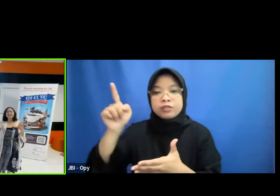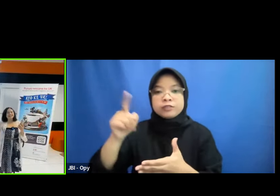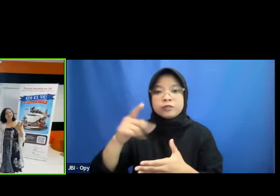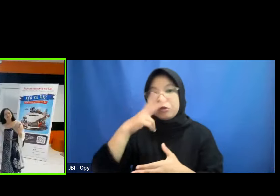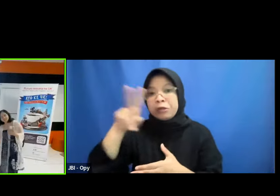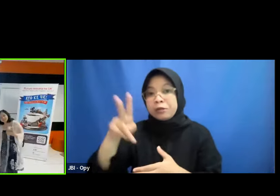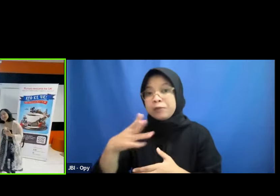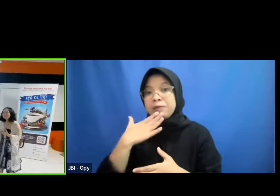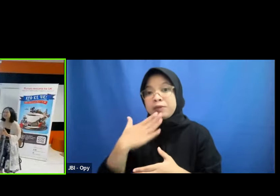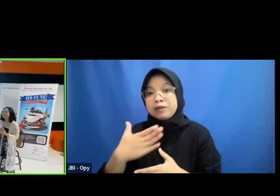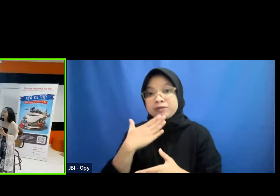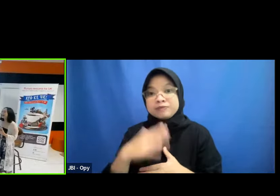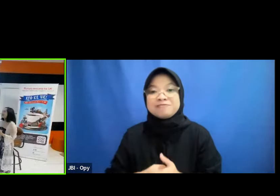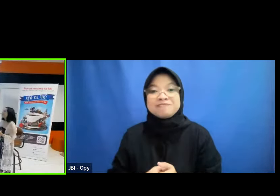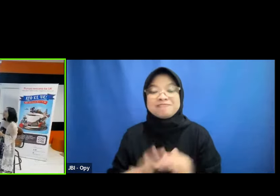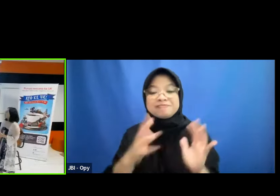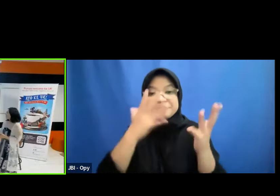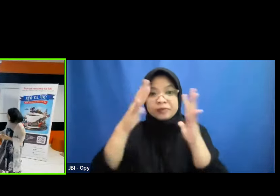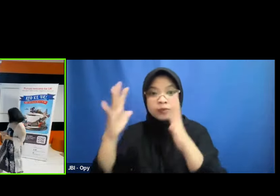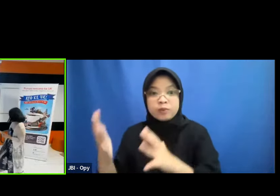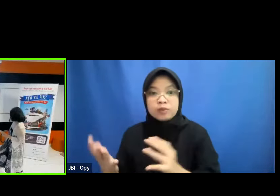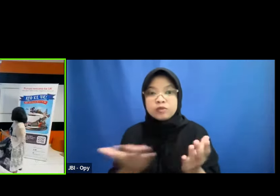bolehukang lagi untuk